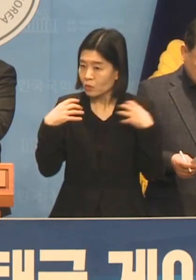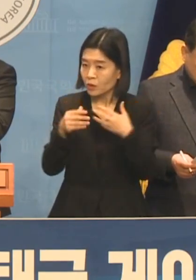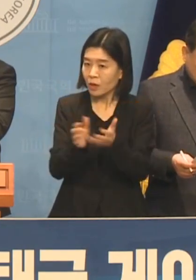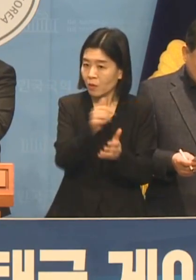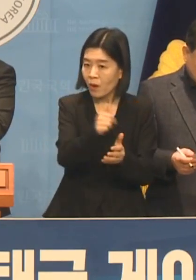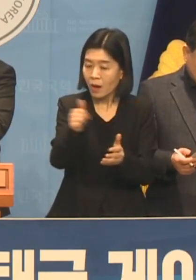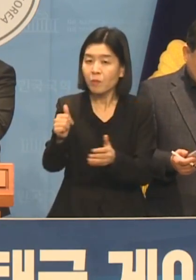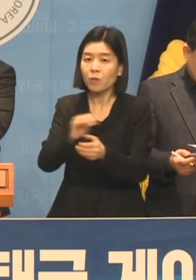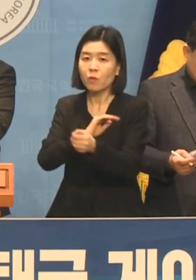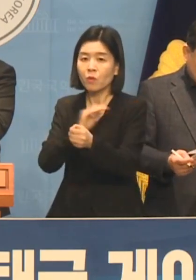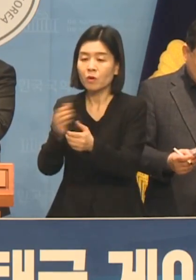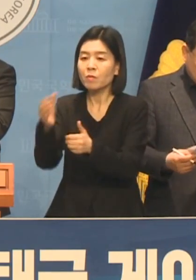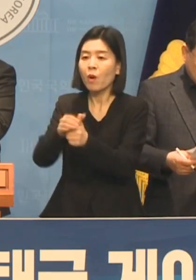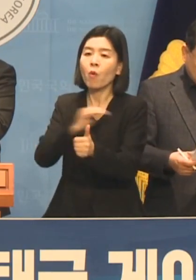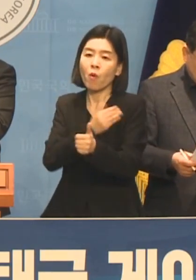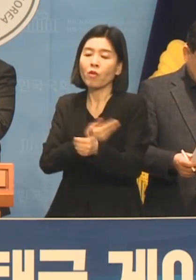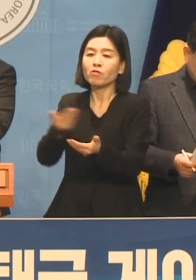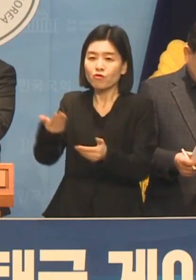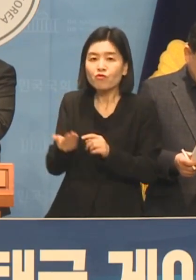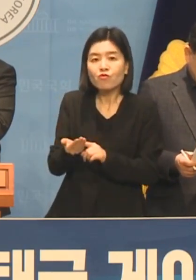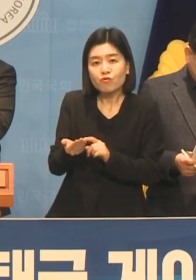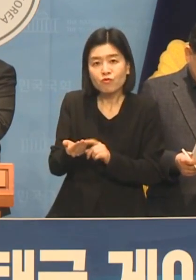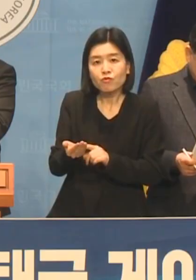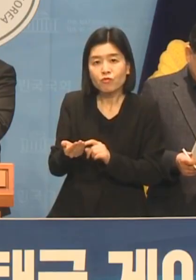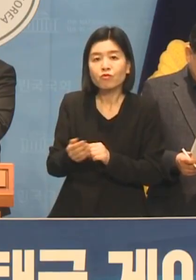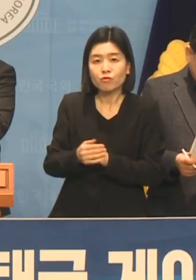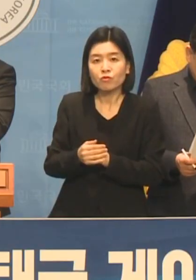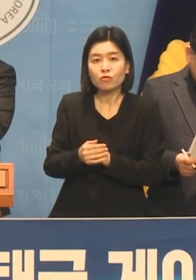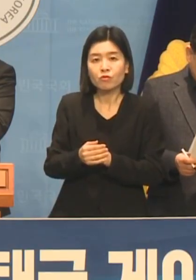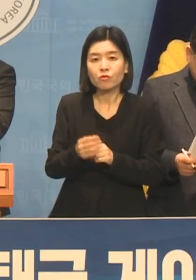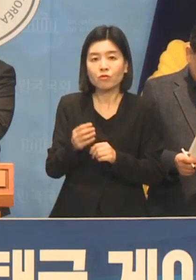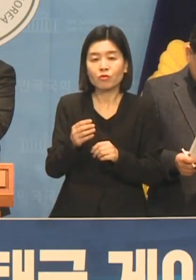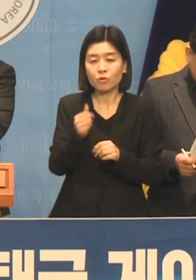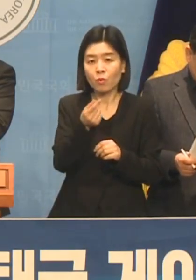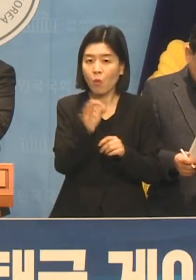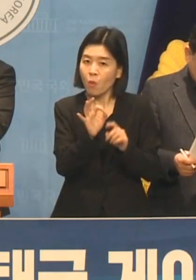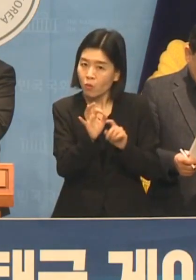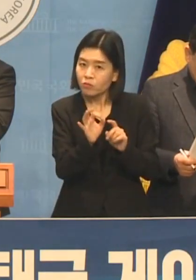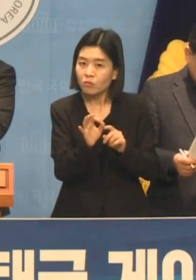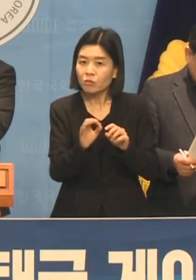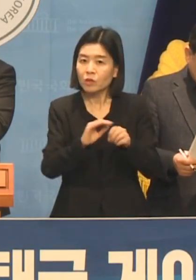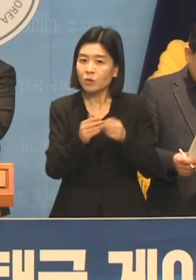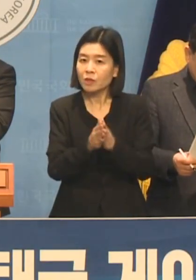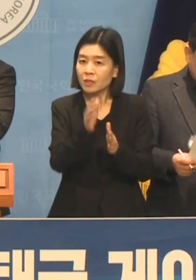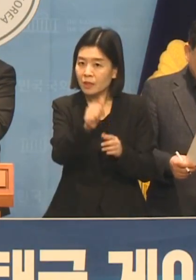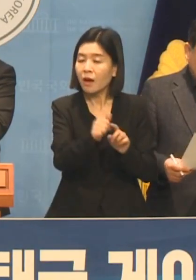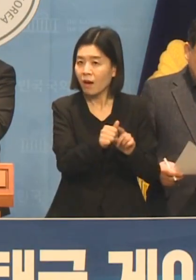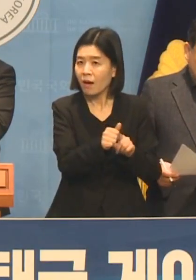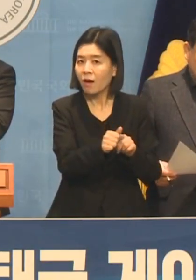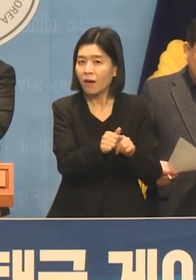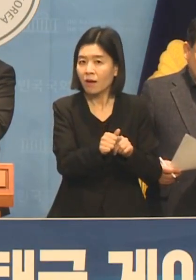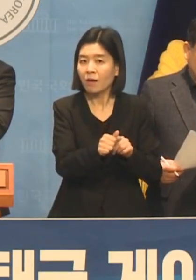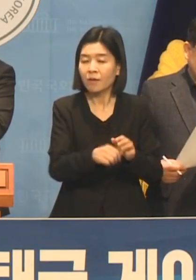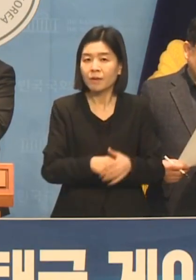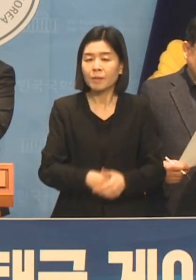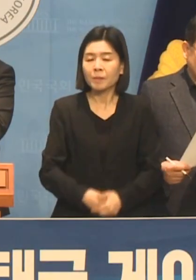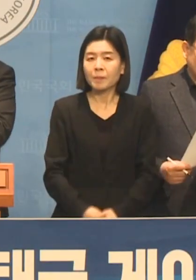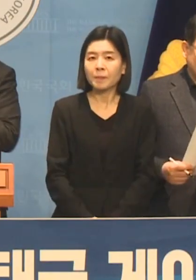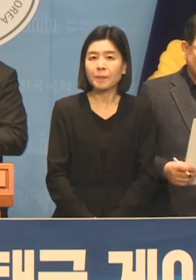임명권은 나한테 주죠. 그런데 한동훈이 없어질 때 대구시장 갖다 버리고 이런 놈 나타낸다니까.